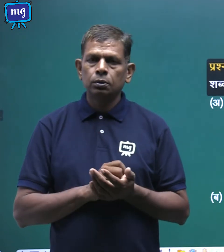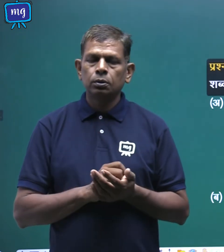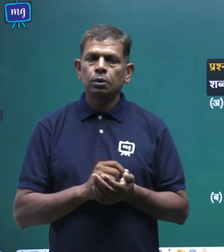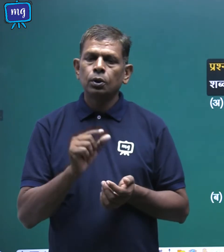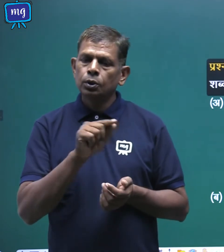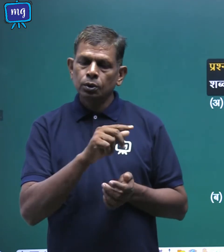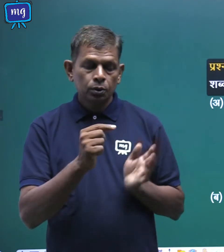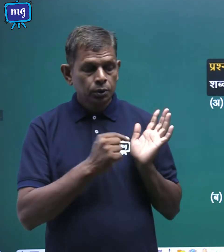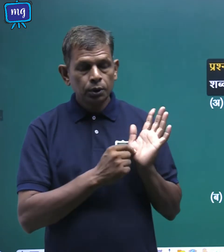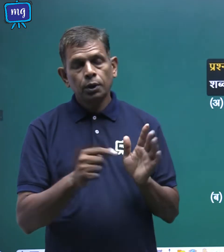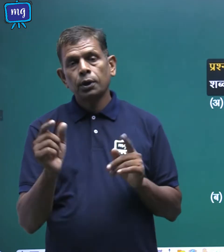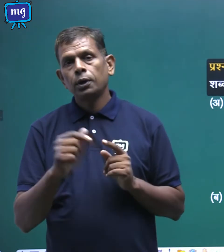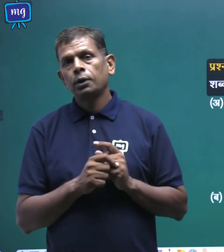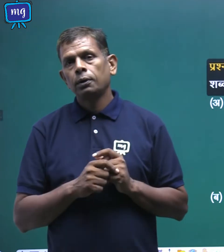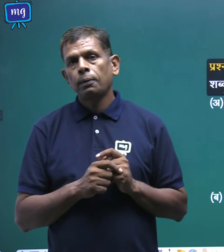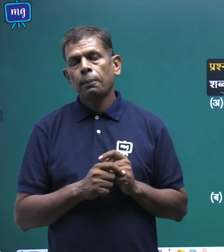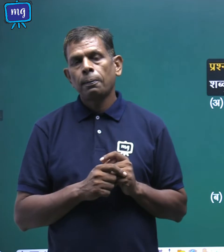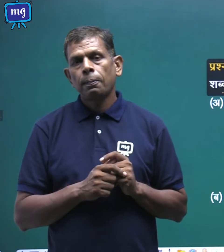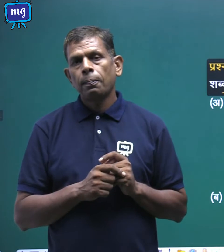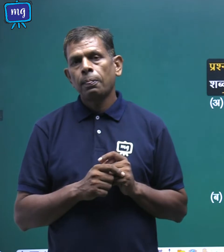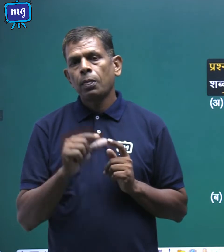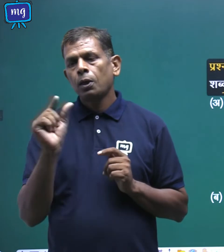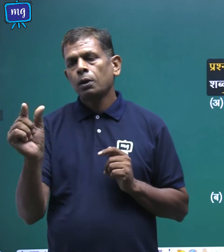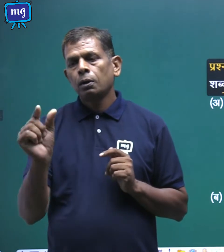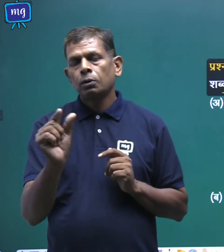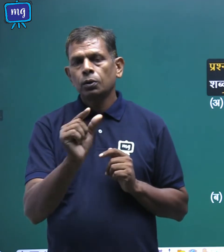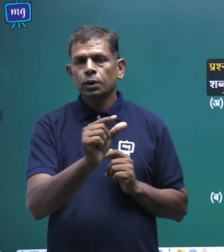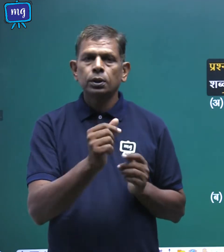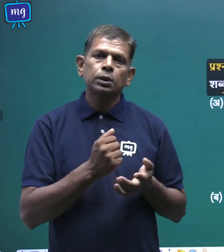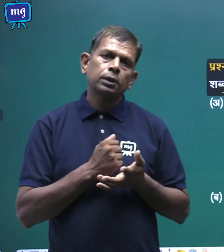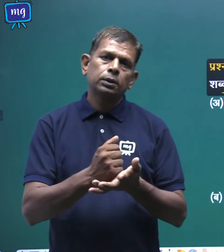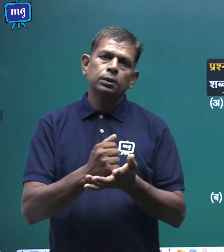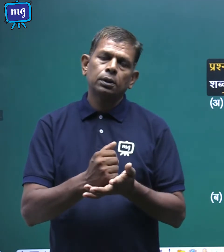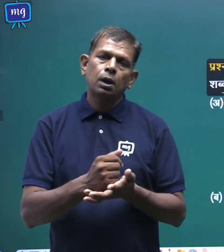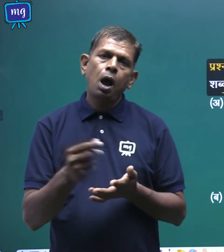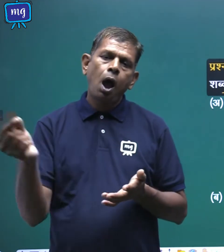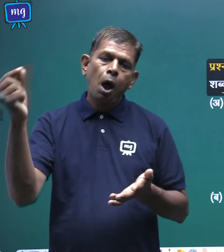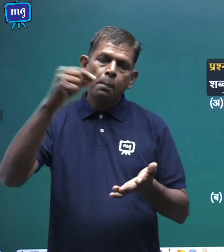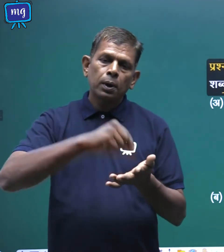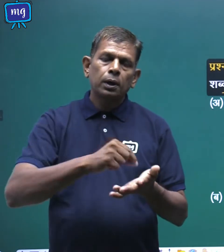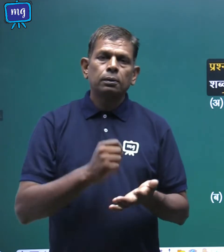दिए गए शब्दों की सहायता से भरें।